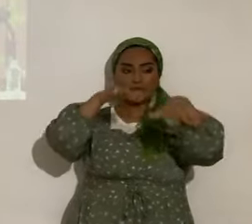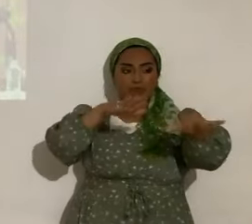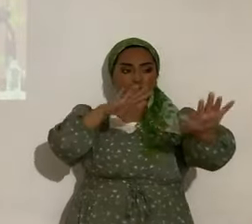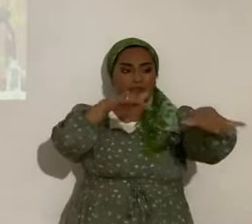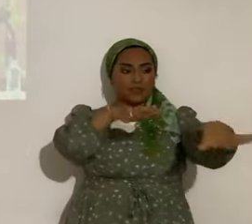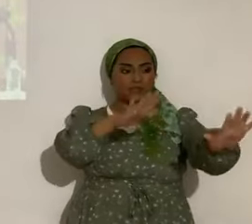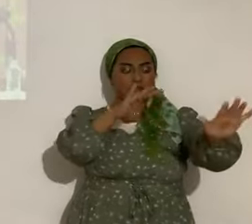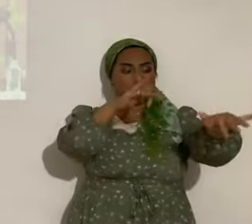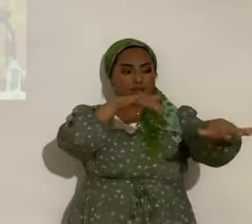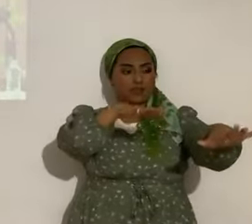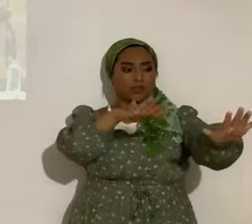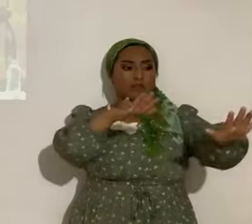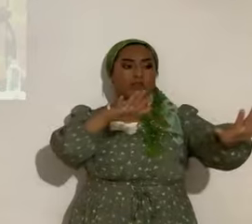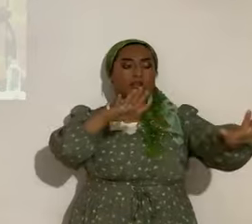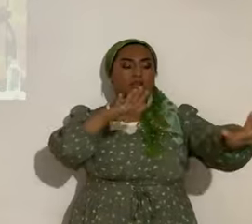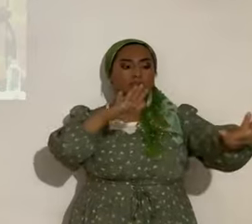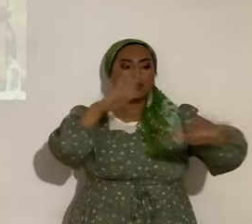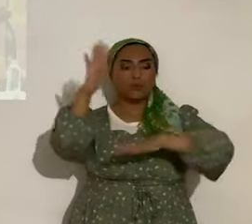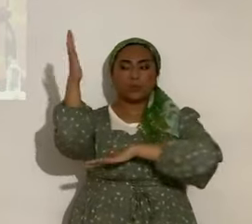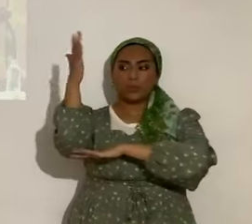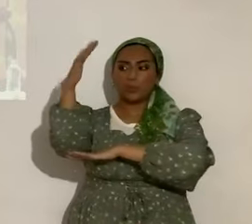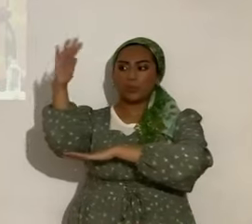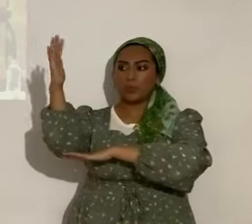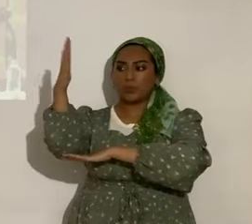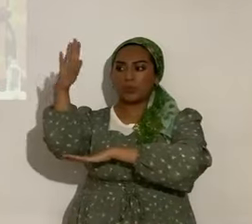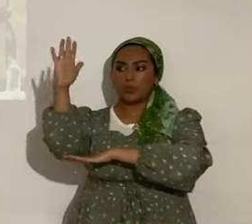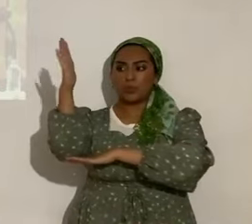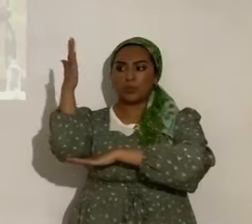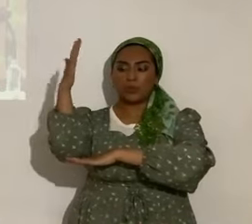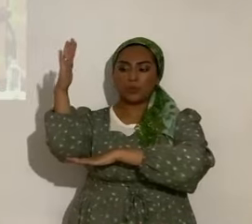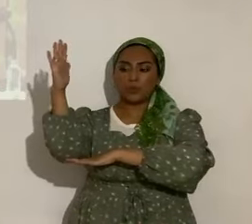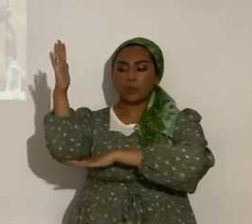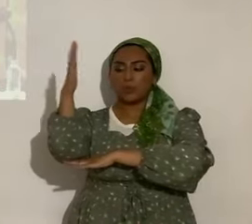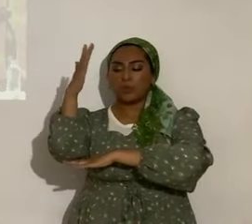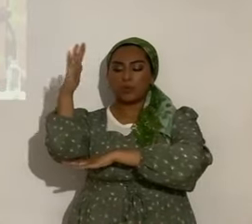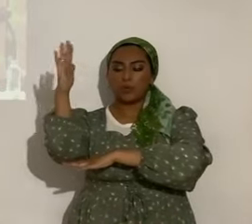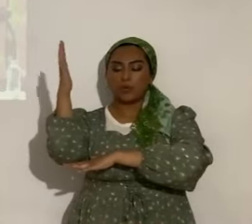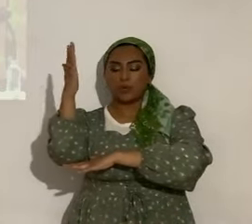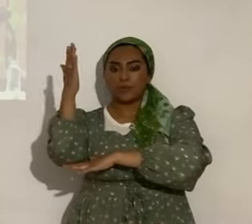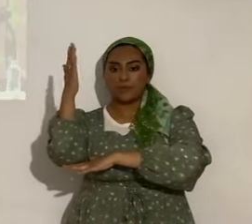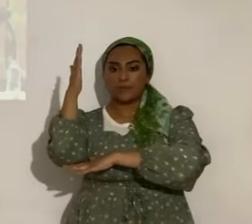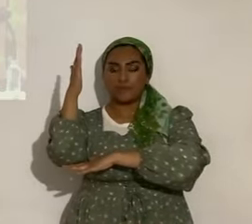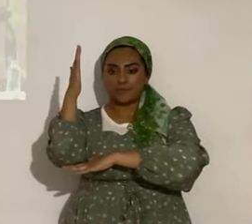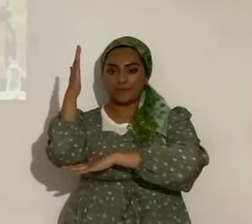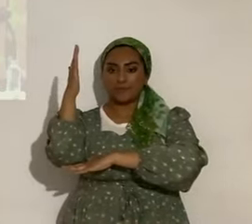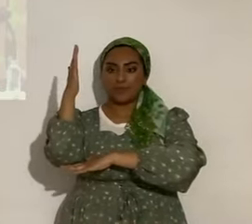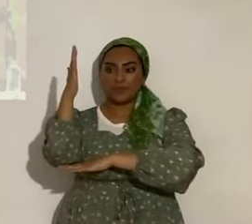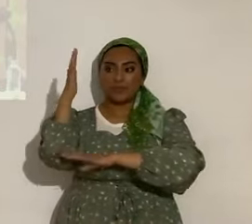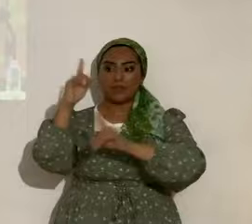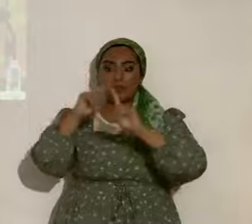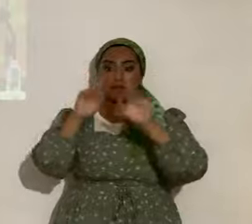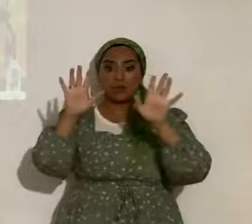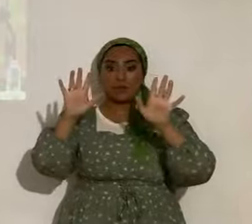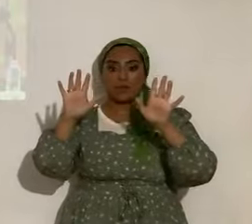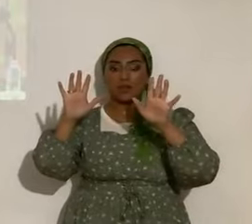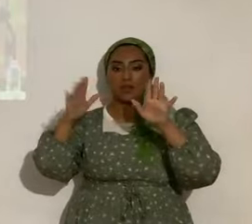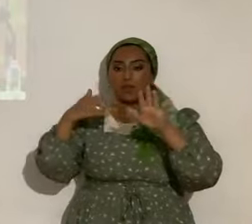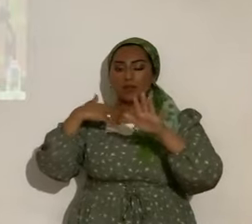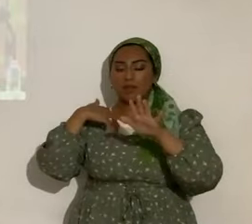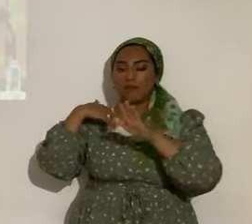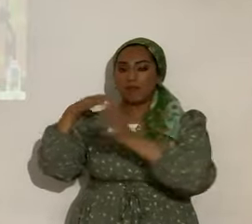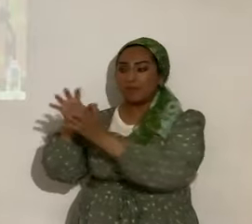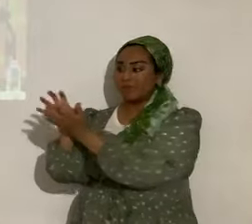viendo las palmeras cocoteras, las que tienen cocos, ¿sí? Pero sale un cocodrilo, pero